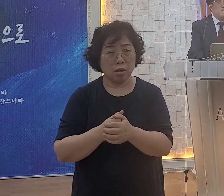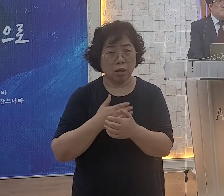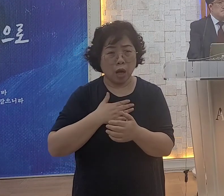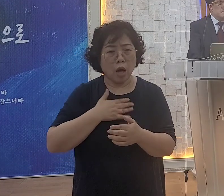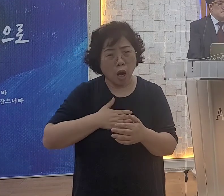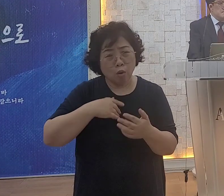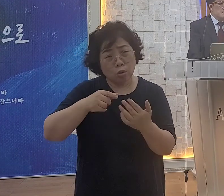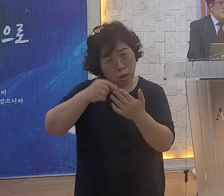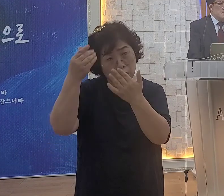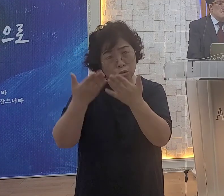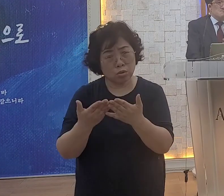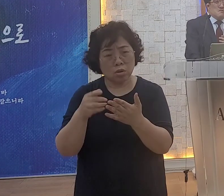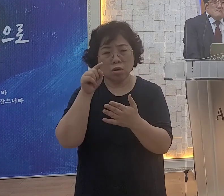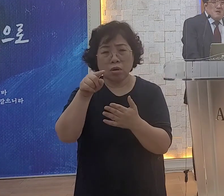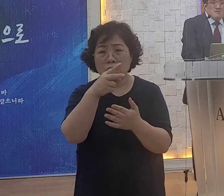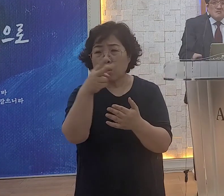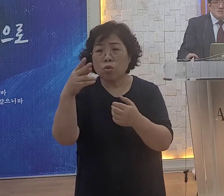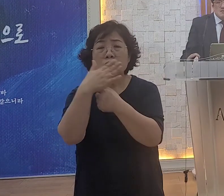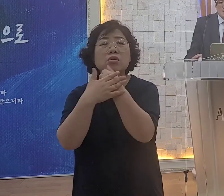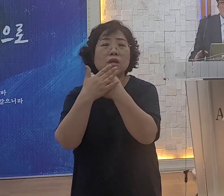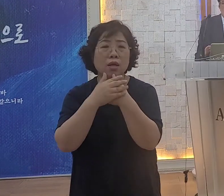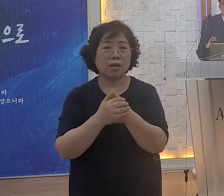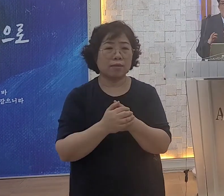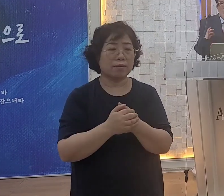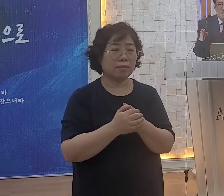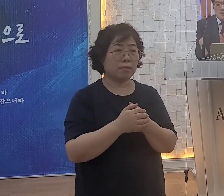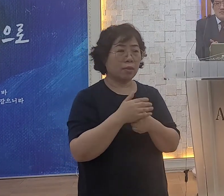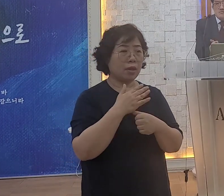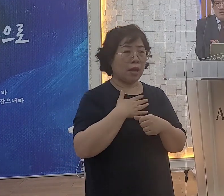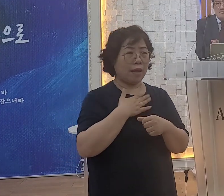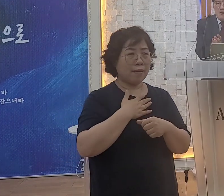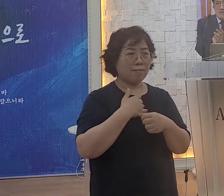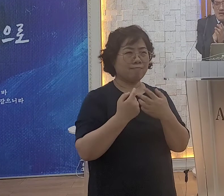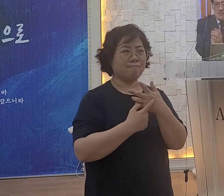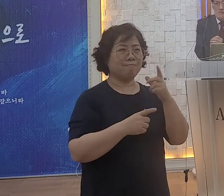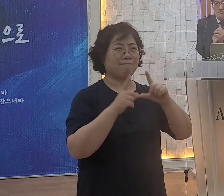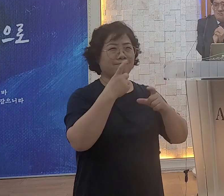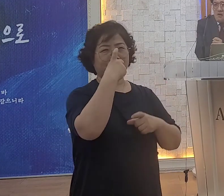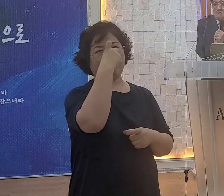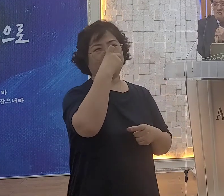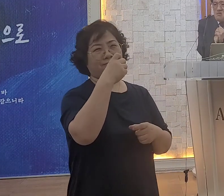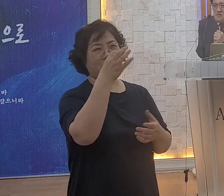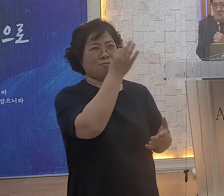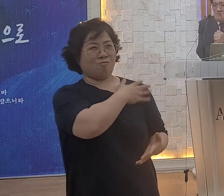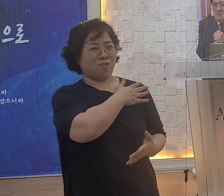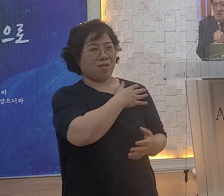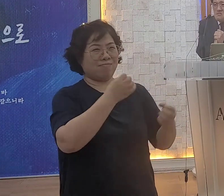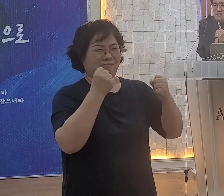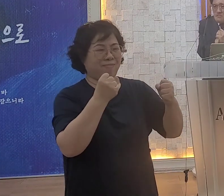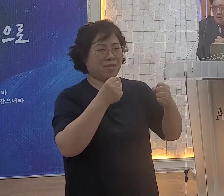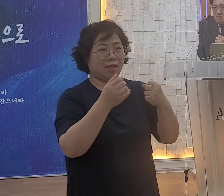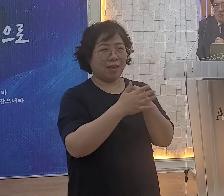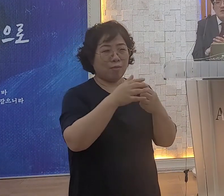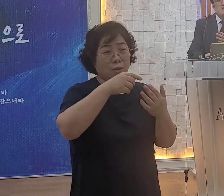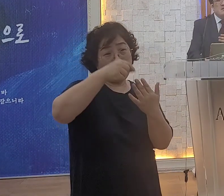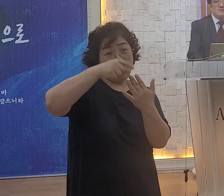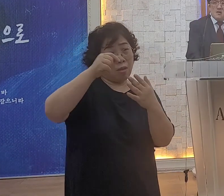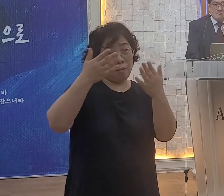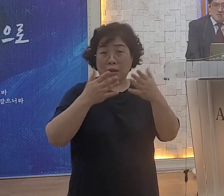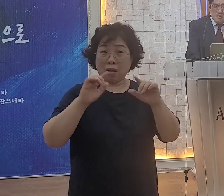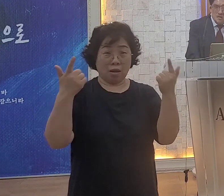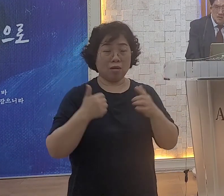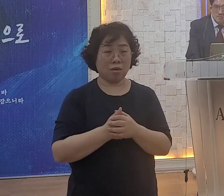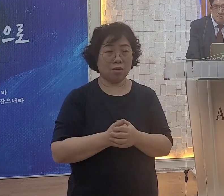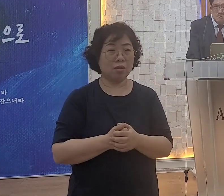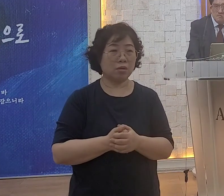그게 은혜예요. 우리가 막 거대 멀쩡하고 막 잘 살고 돈 많고 힘 있고 지식이 많고 그래서